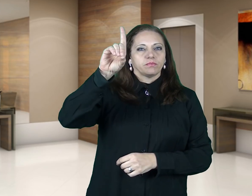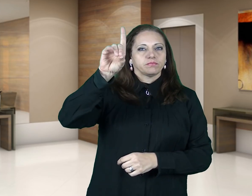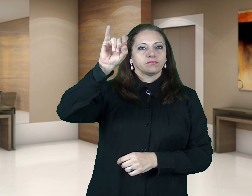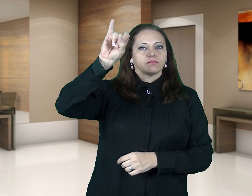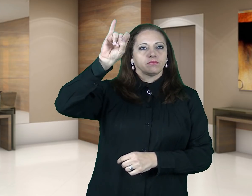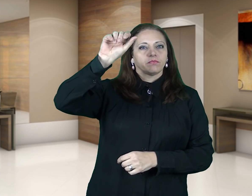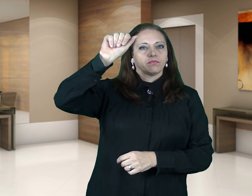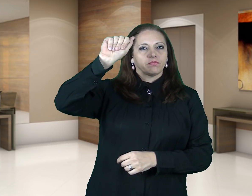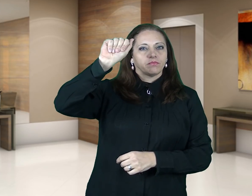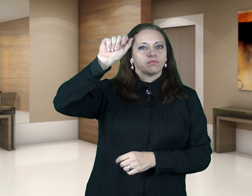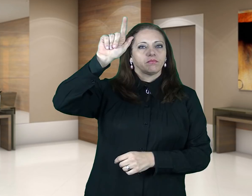alfabeto.